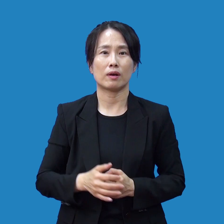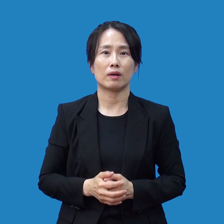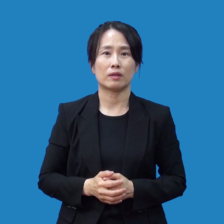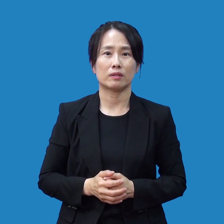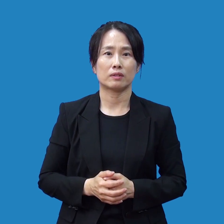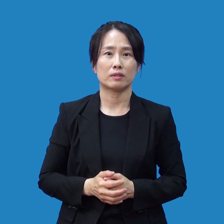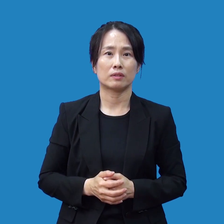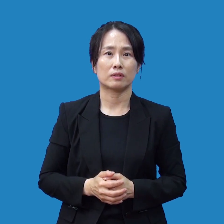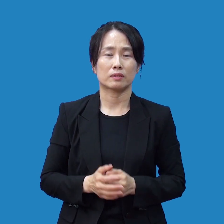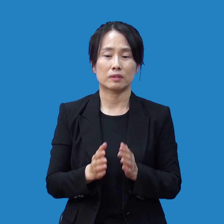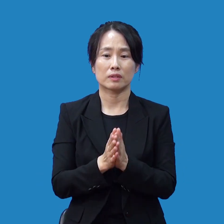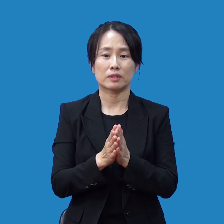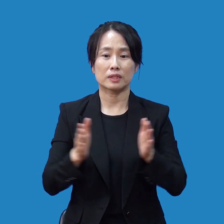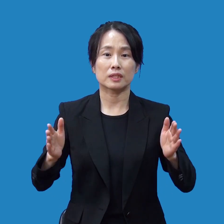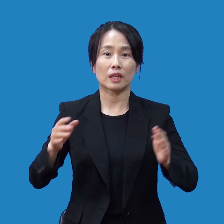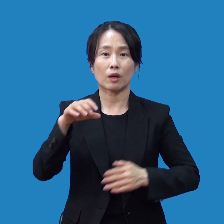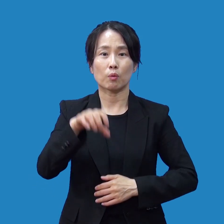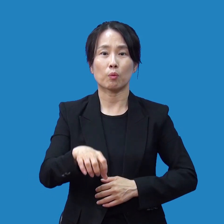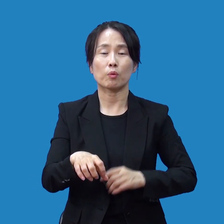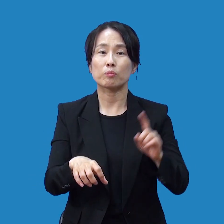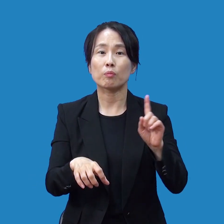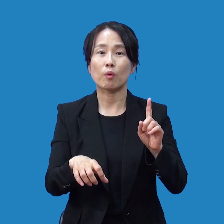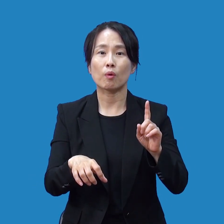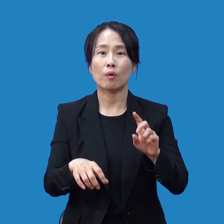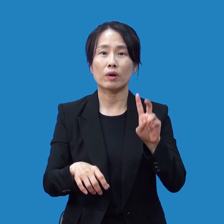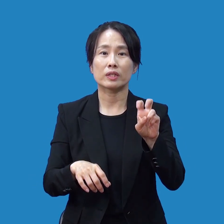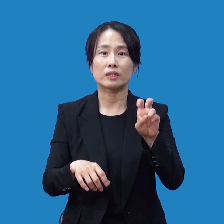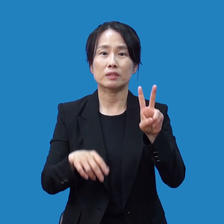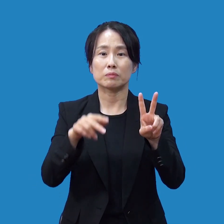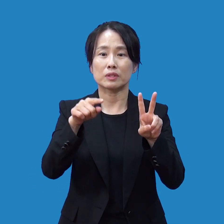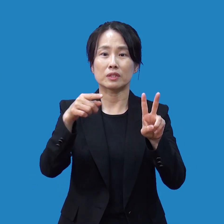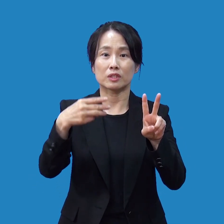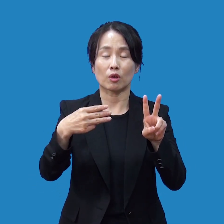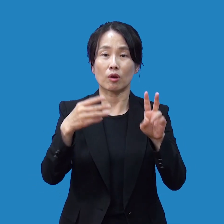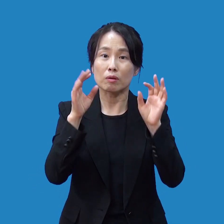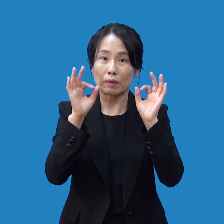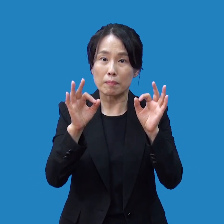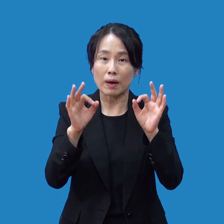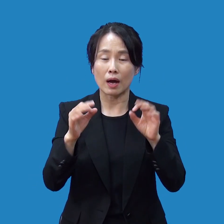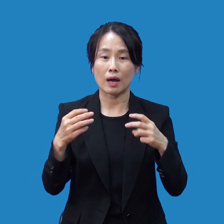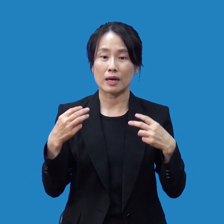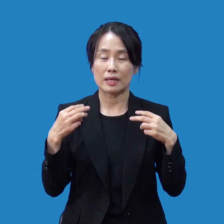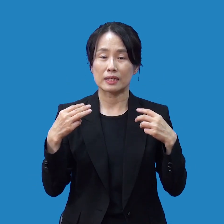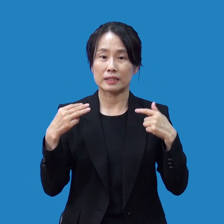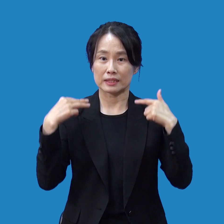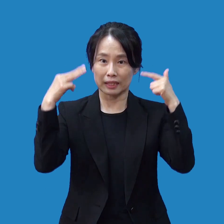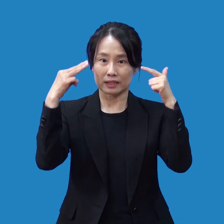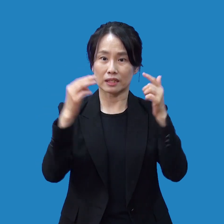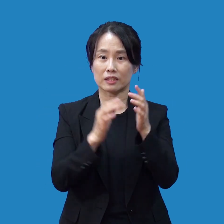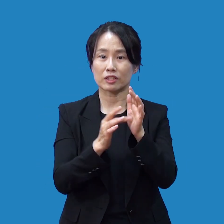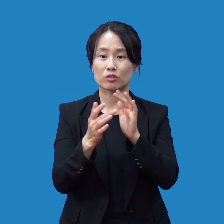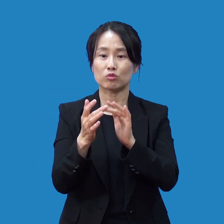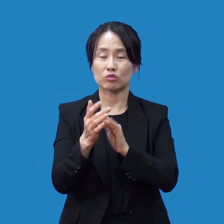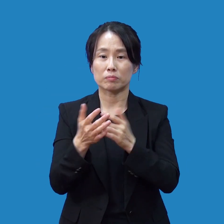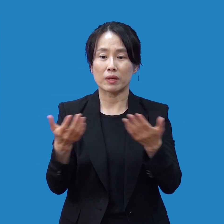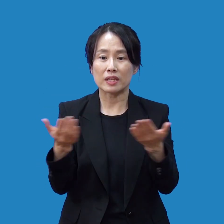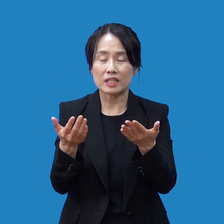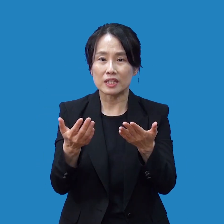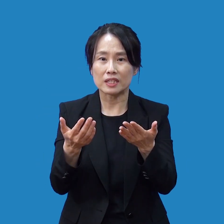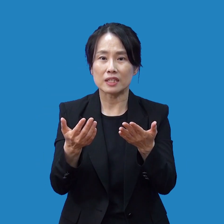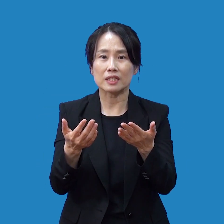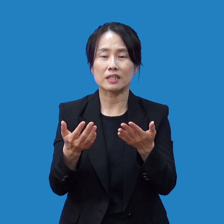그 출발 지점이 어디인가? 22절에 보시면 바로 나사렛 예수님의 사역이 그 출발